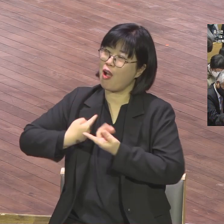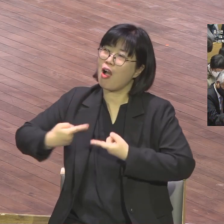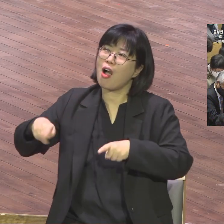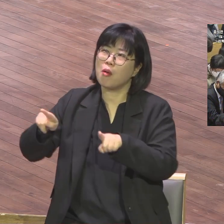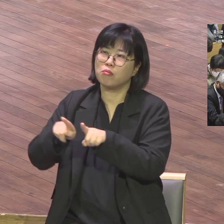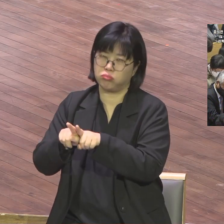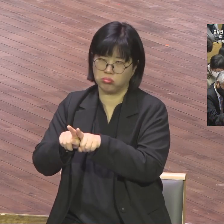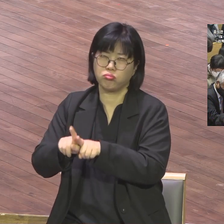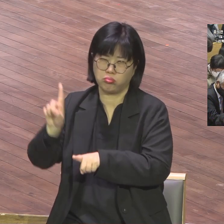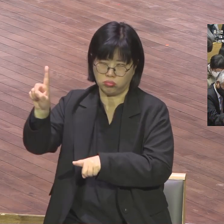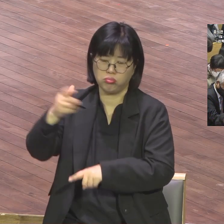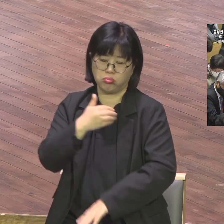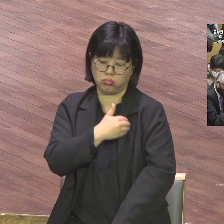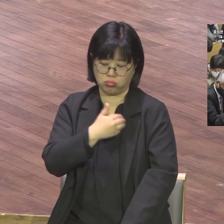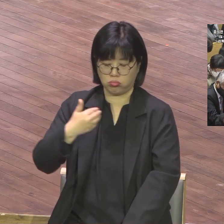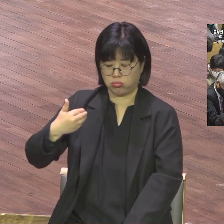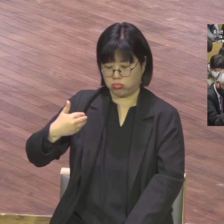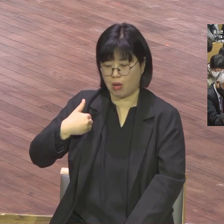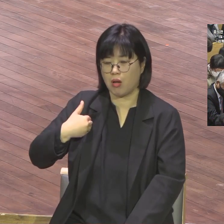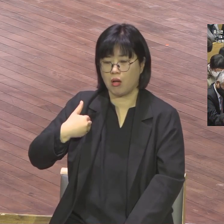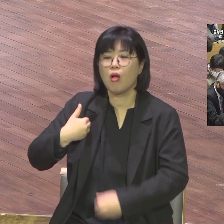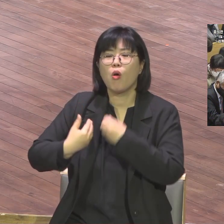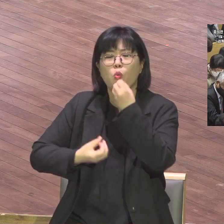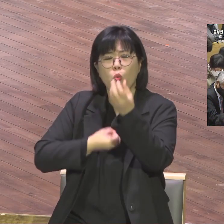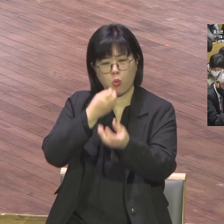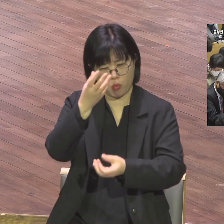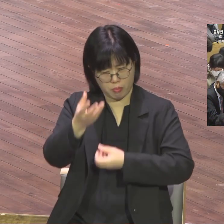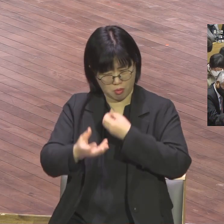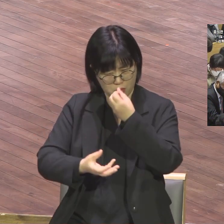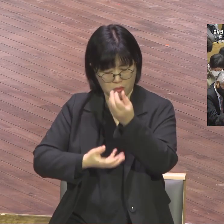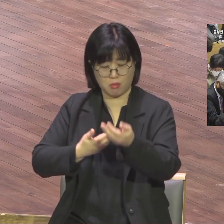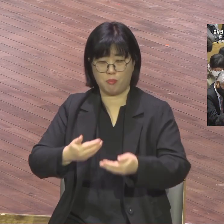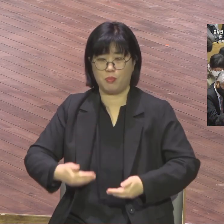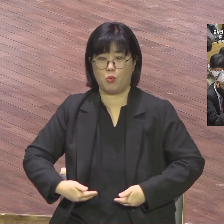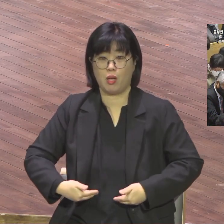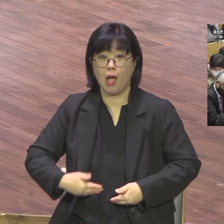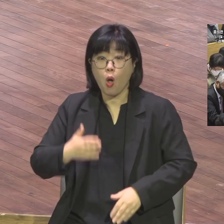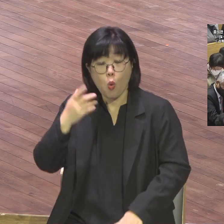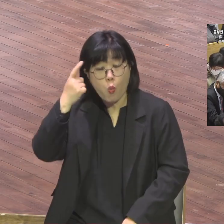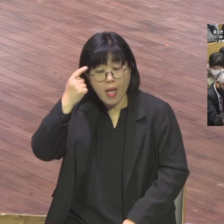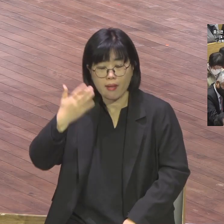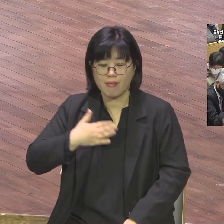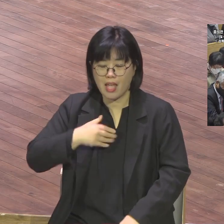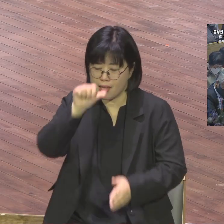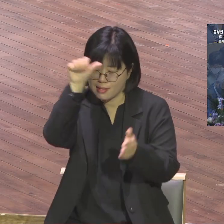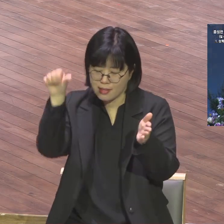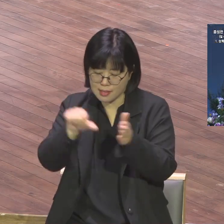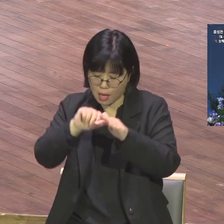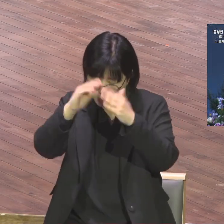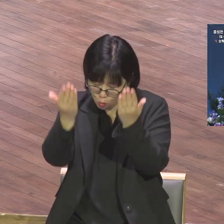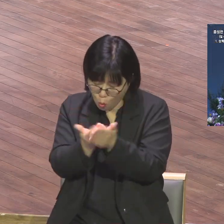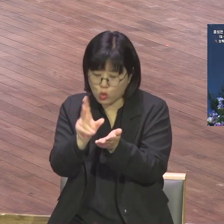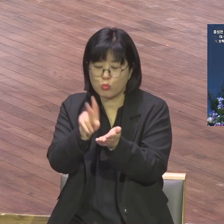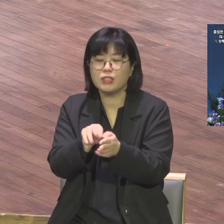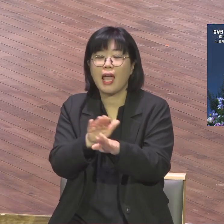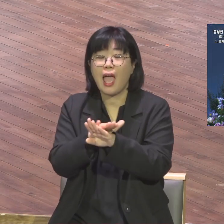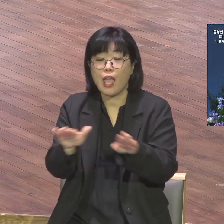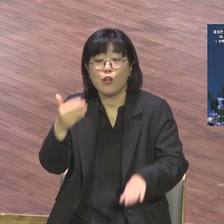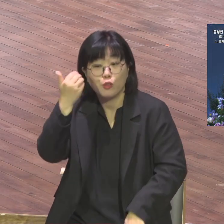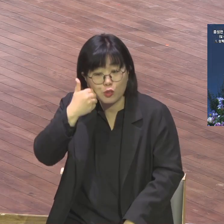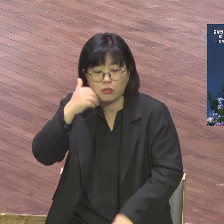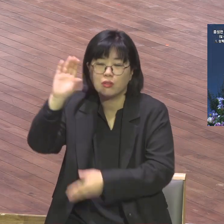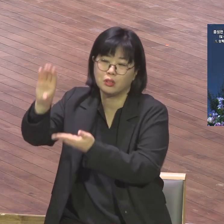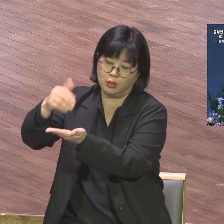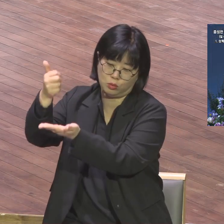영원한 생명을 주셨기 때문에, 그분의 인생에 답이 되기 때문에 그렇습니다. 특별히 사도 바울도 이런 삶을 살게